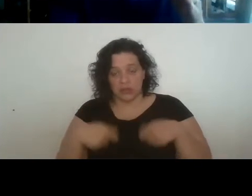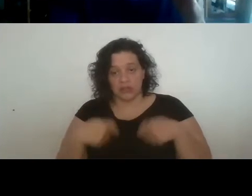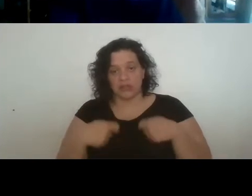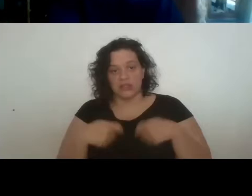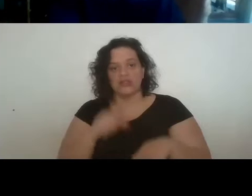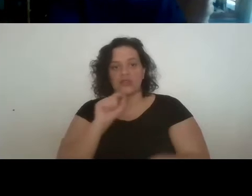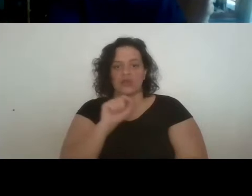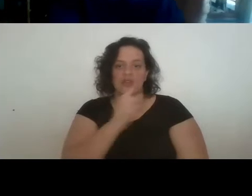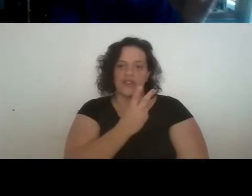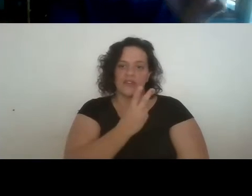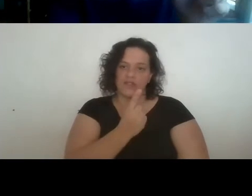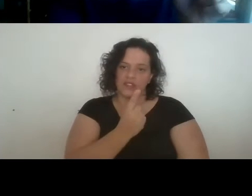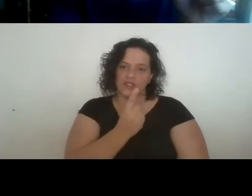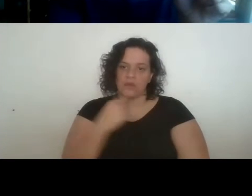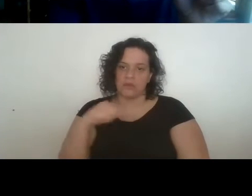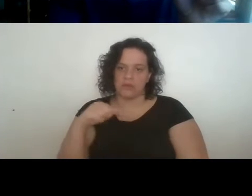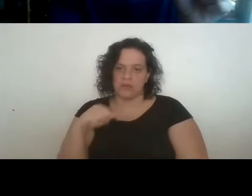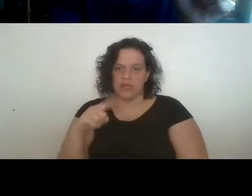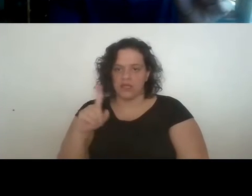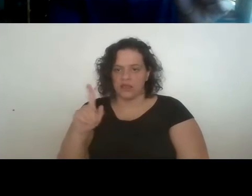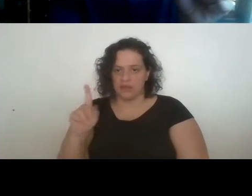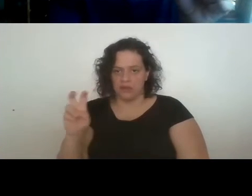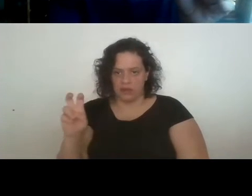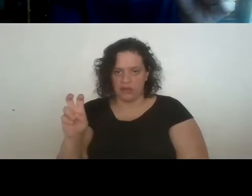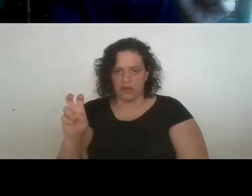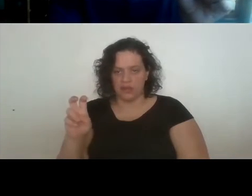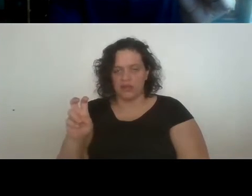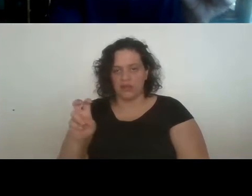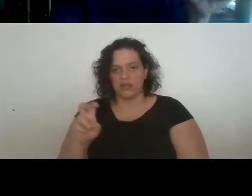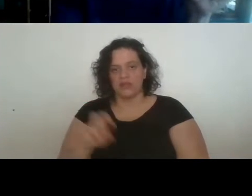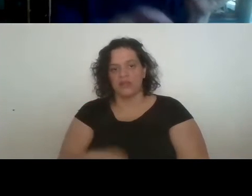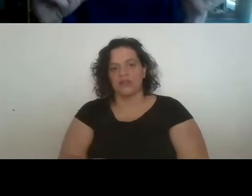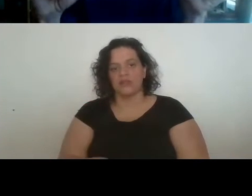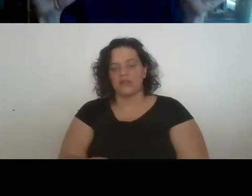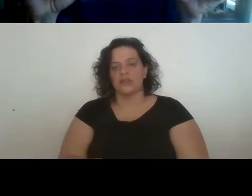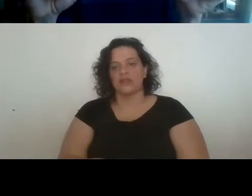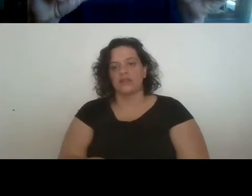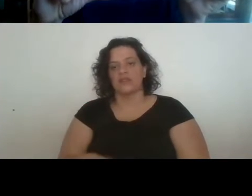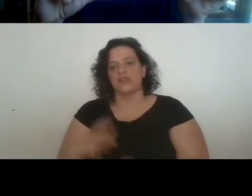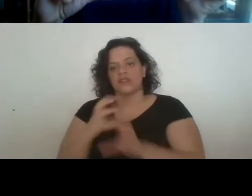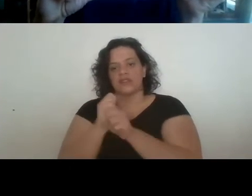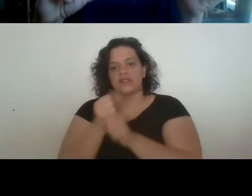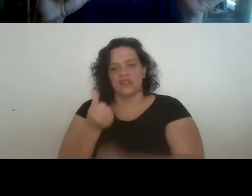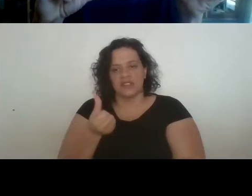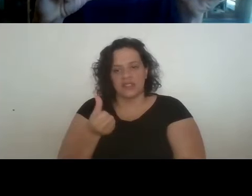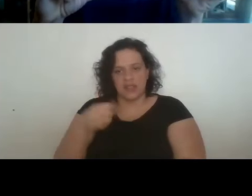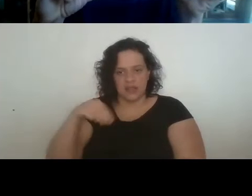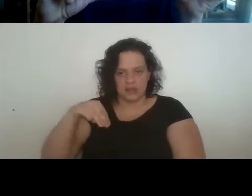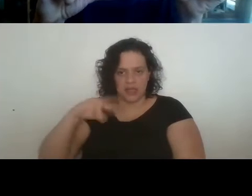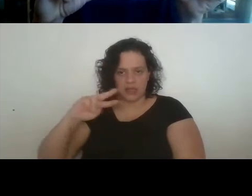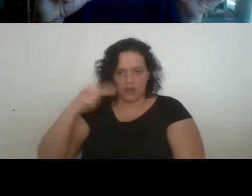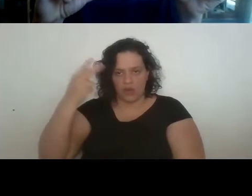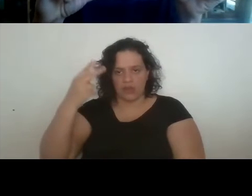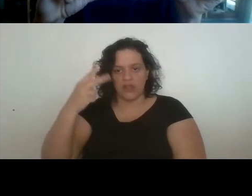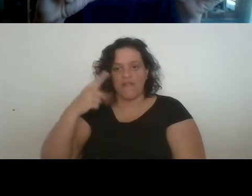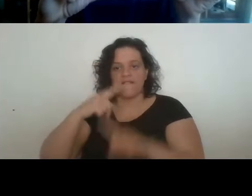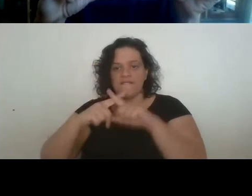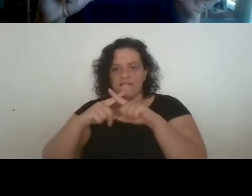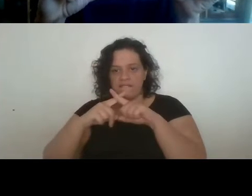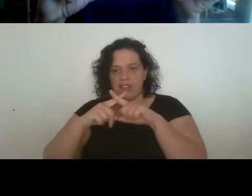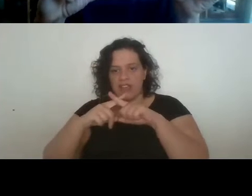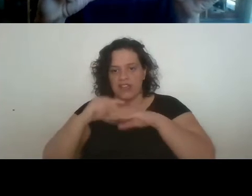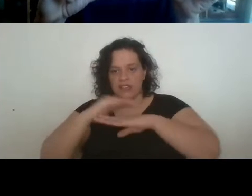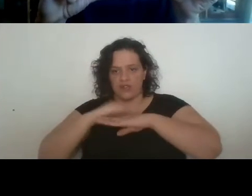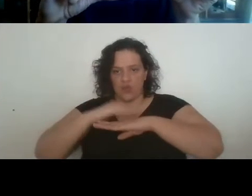menos 15, tá? Essa metragem quadrada, 6 metros quadrados vezes a lâmina d'água. Então, 6